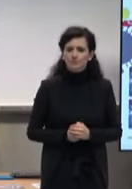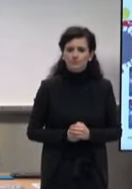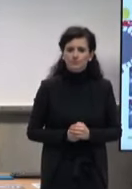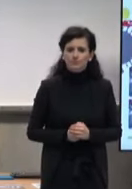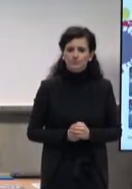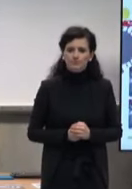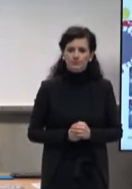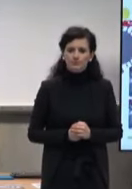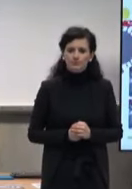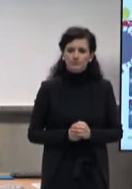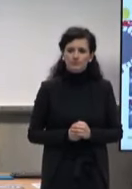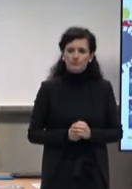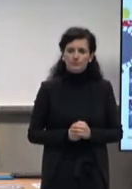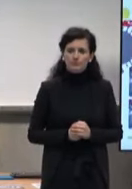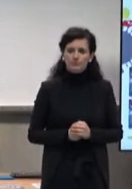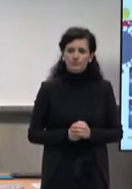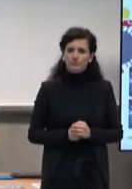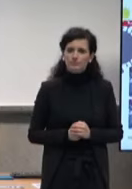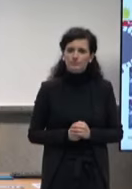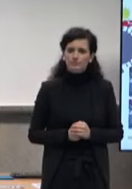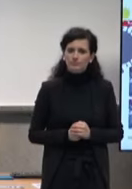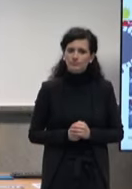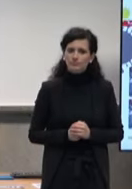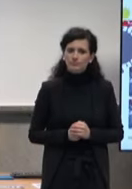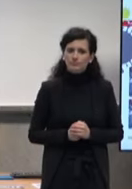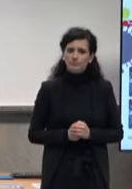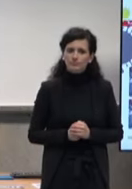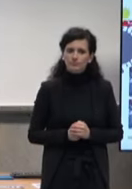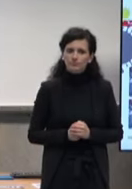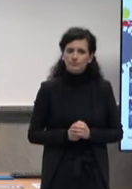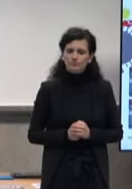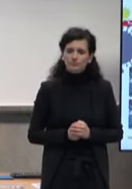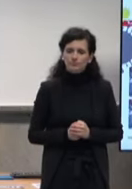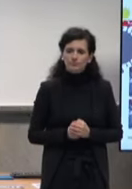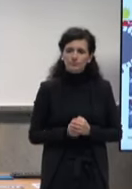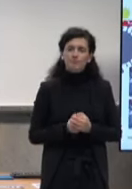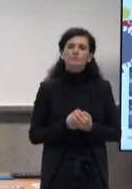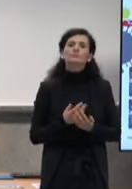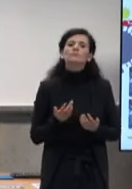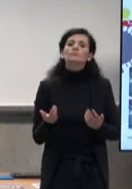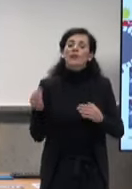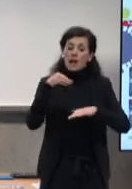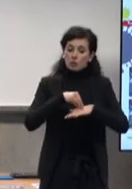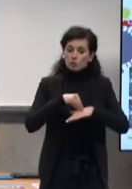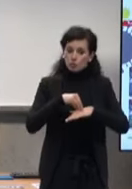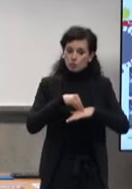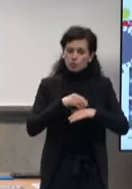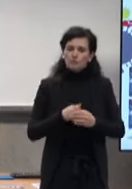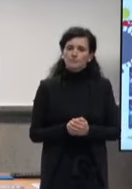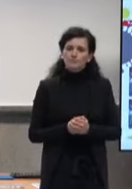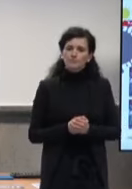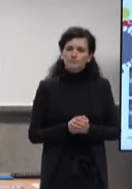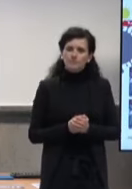ulteriore elemento questo non toglie che nel mentre arriva la prova chiamiamola